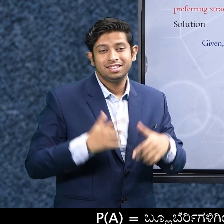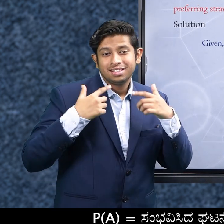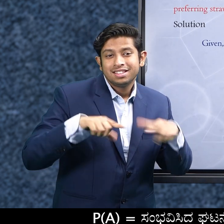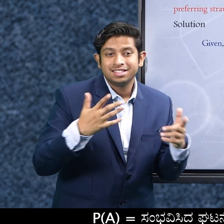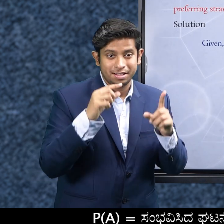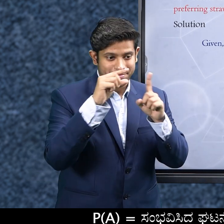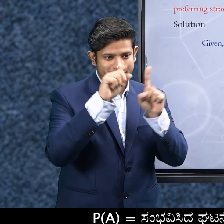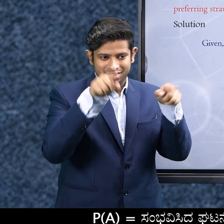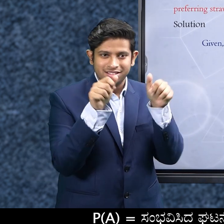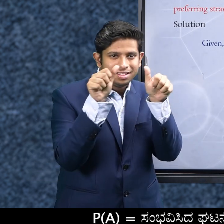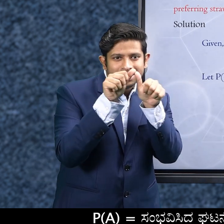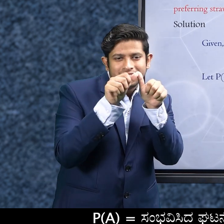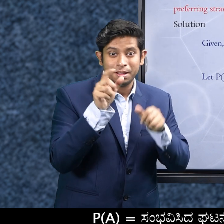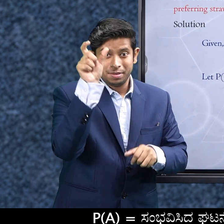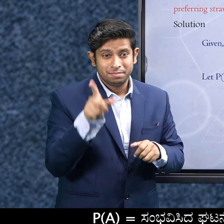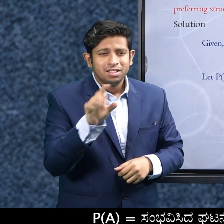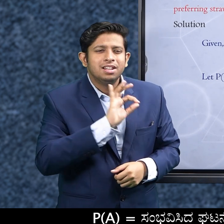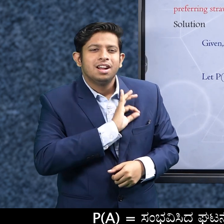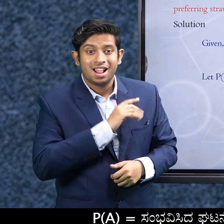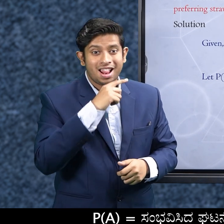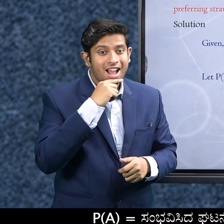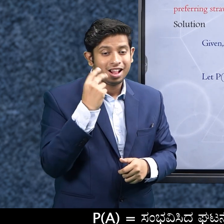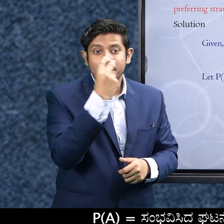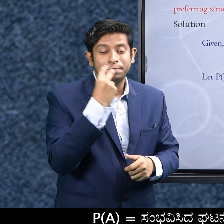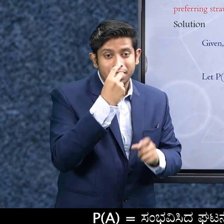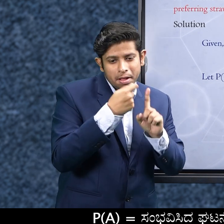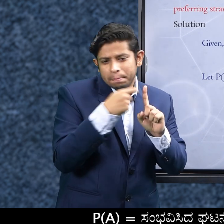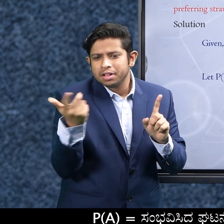ಪಿ ಆಫ್ ಎ ಇಸ್ ಈಕ್ವಲ್ ಟು ಸಂಭವಿಸಿದ ಘಟನೆಗಳ ಸಂಖ್ಯೆ ಡಿವೈಡೆಡ್ ಬೈ ಪ್ರಯೋಗಗಳ ಒಟ್ಟು ಸಂಖ್ಯೆ.